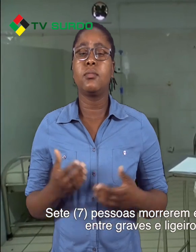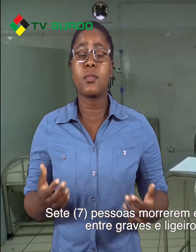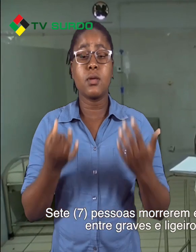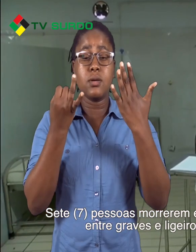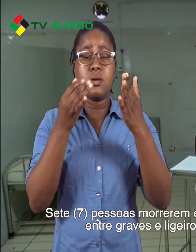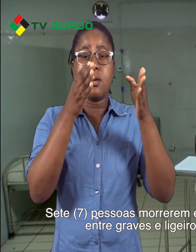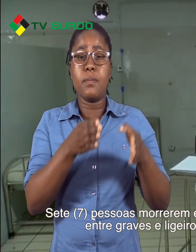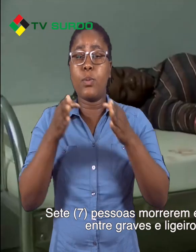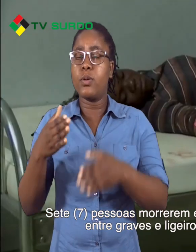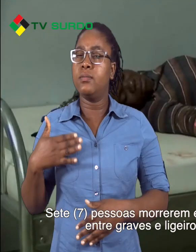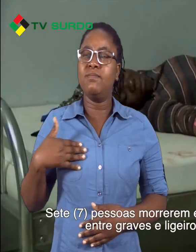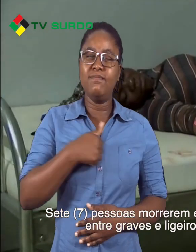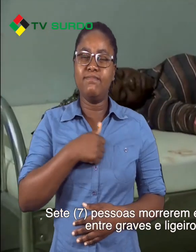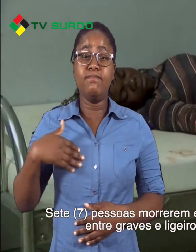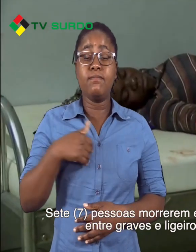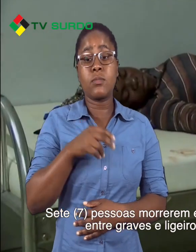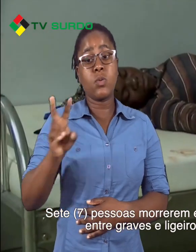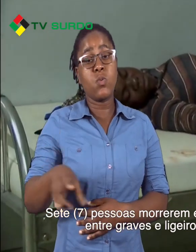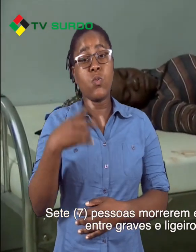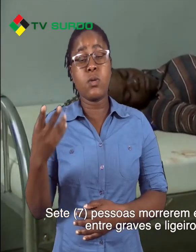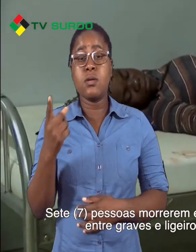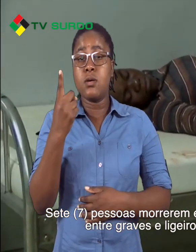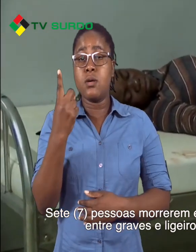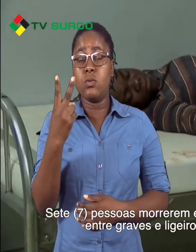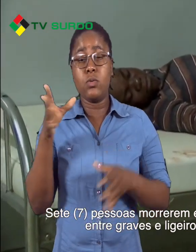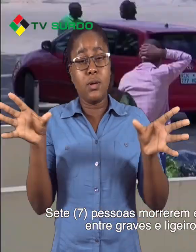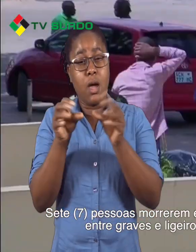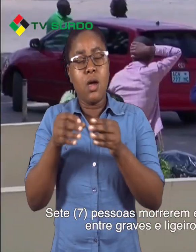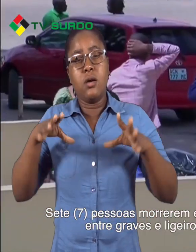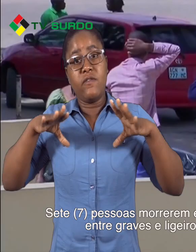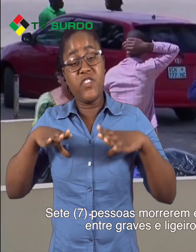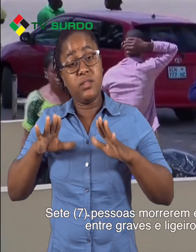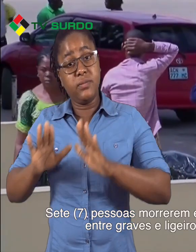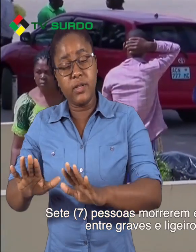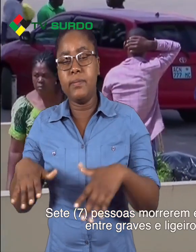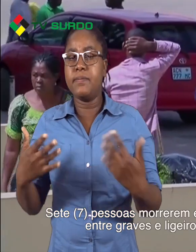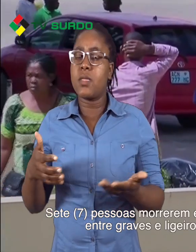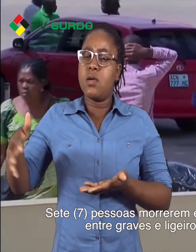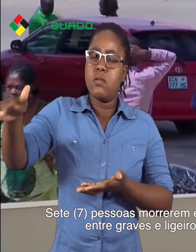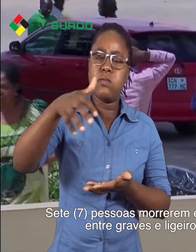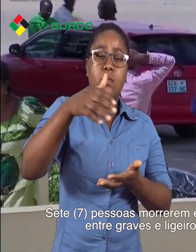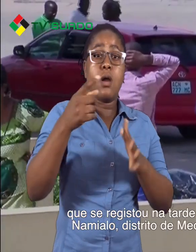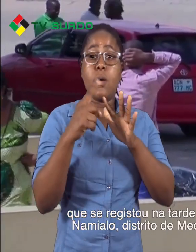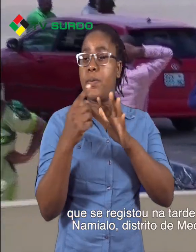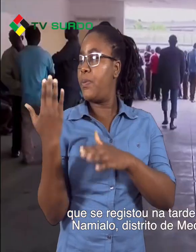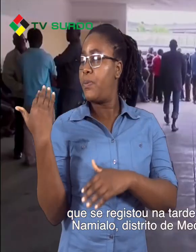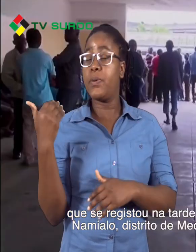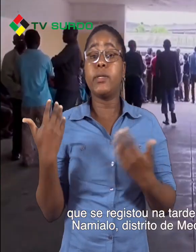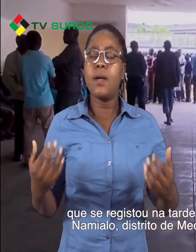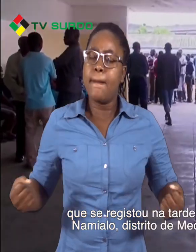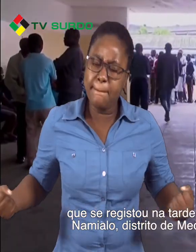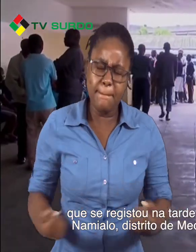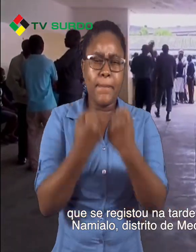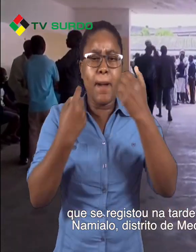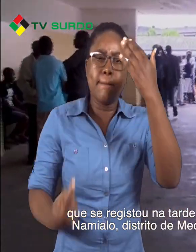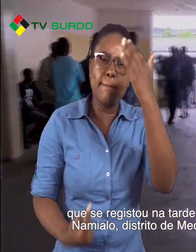Sete pessoas morreram e outras doze ficaram feridas entre graves e ligeiros num acidente de viação que se registrou na